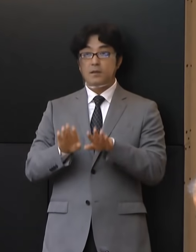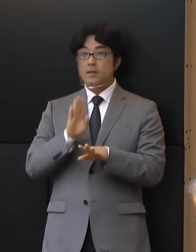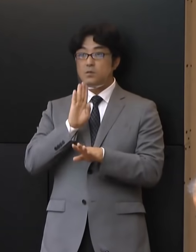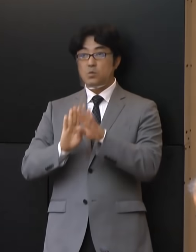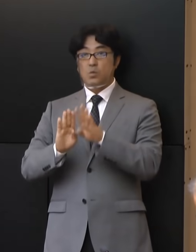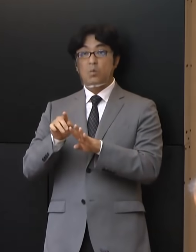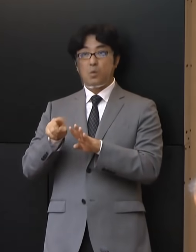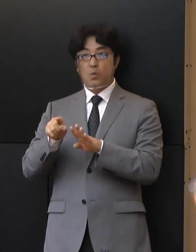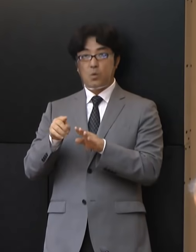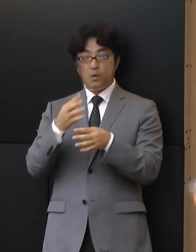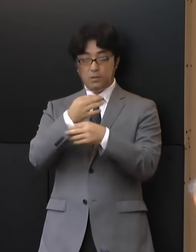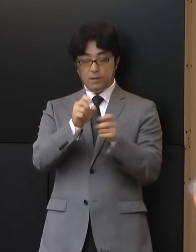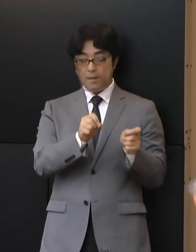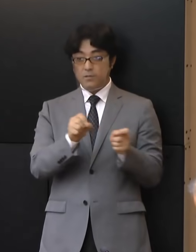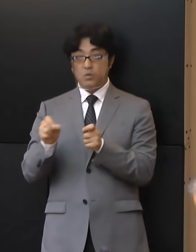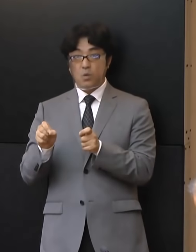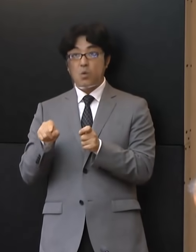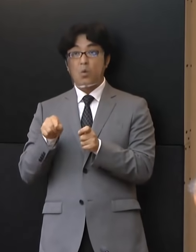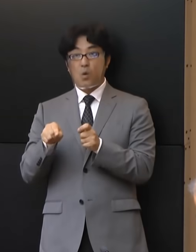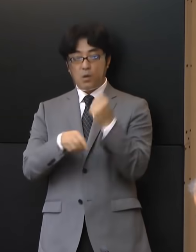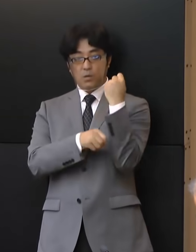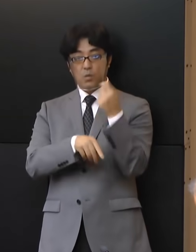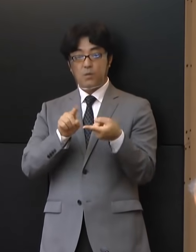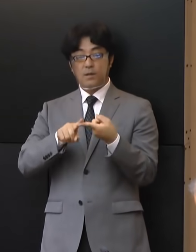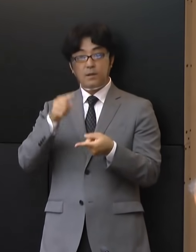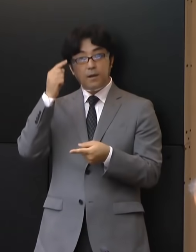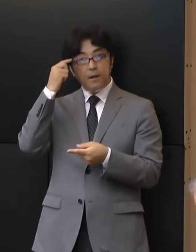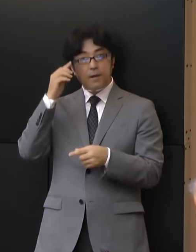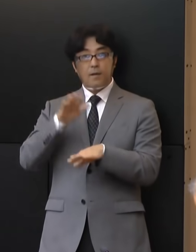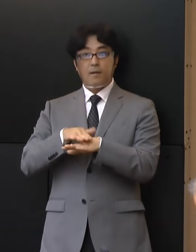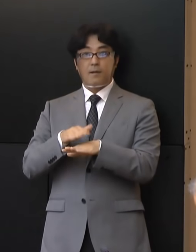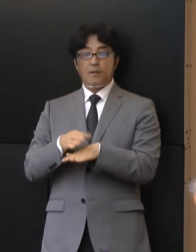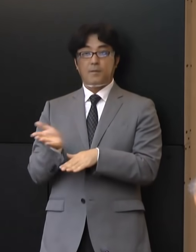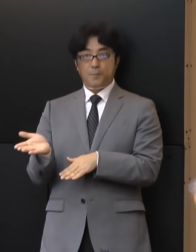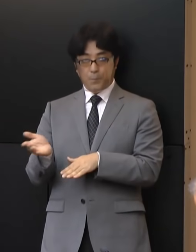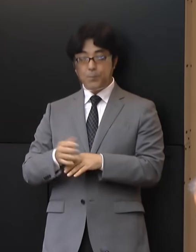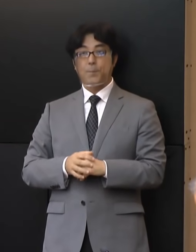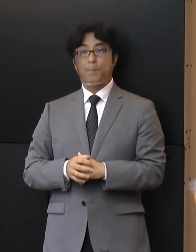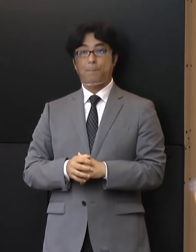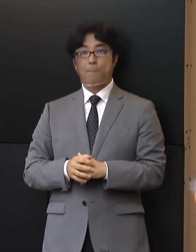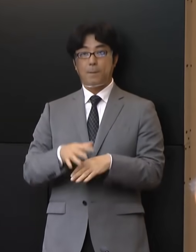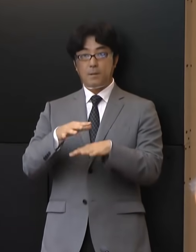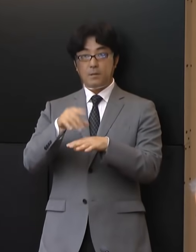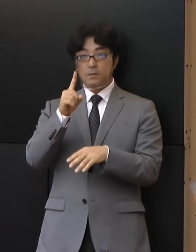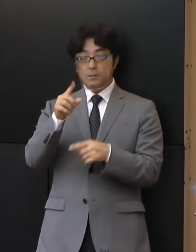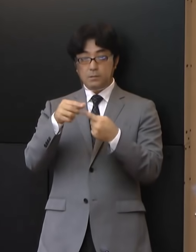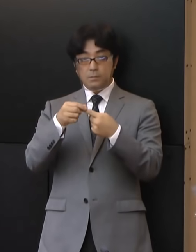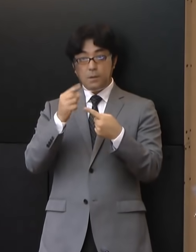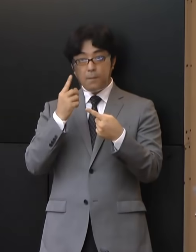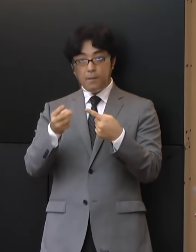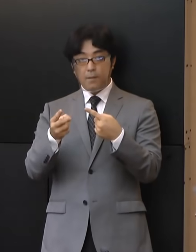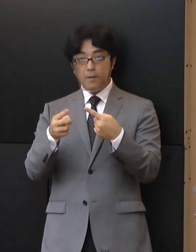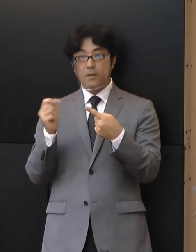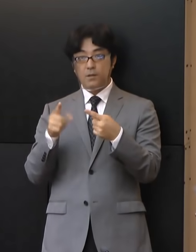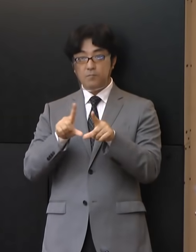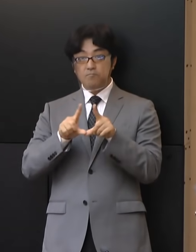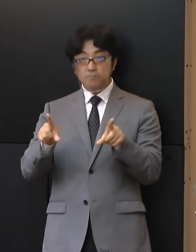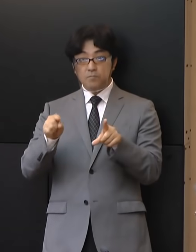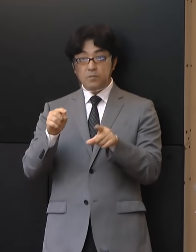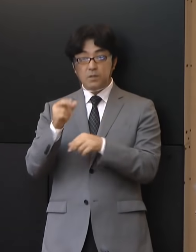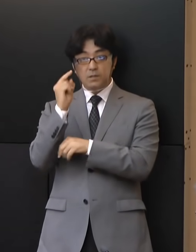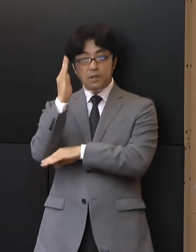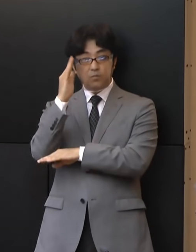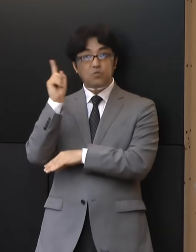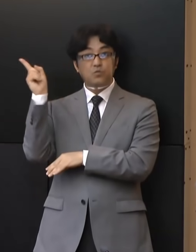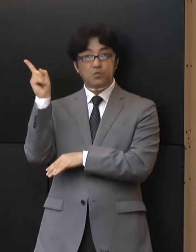の延長の措置についての基本的な考え方でございます。まず1番目に、緊急事態措置は政府の方針